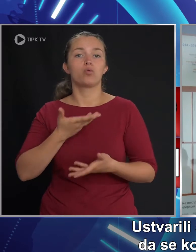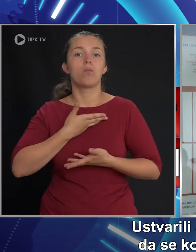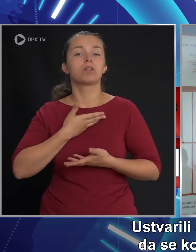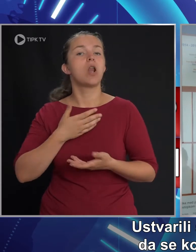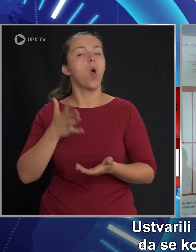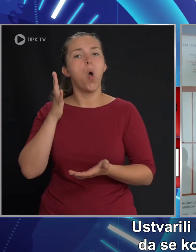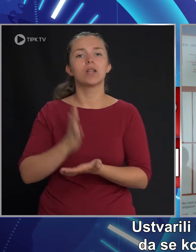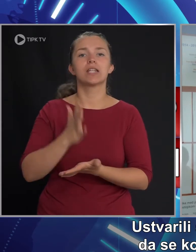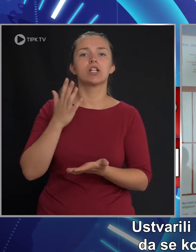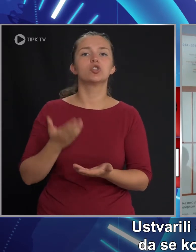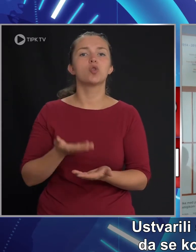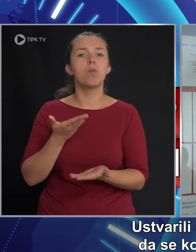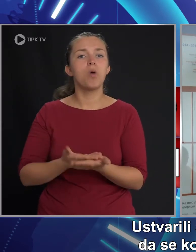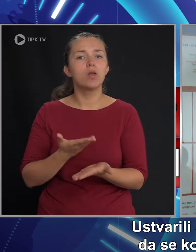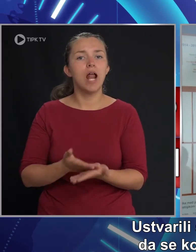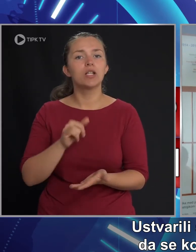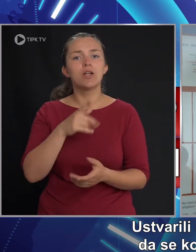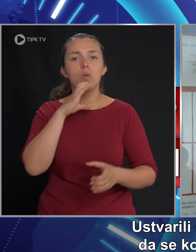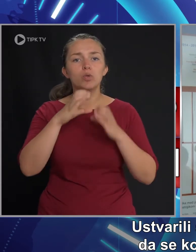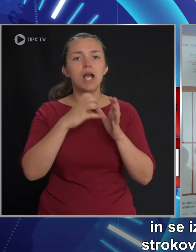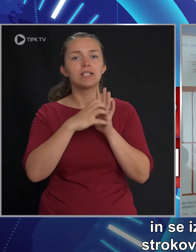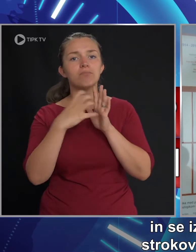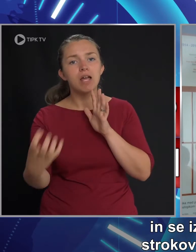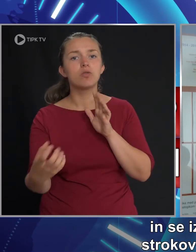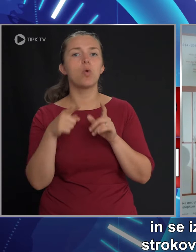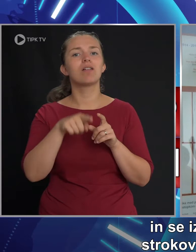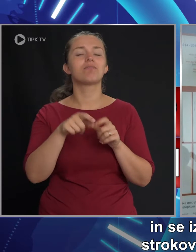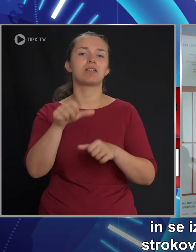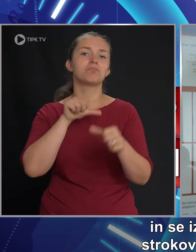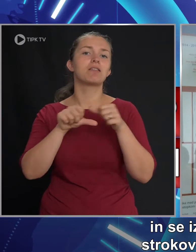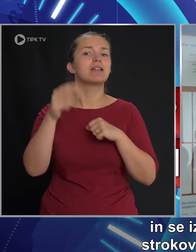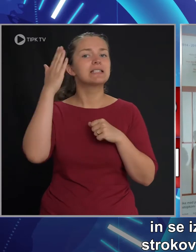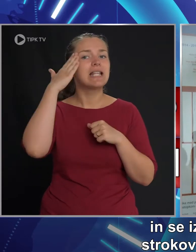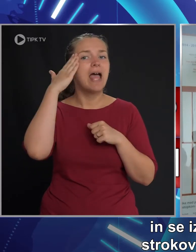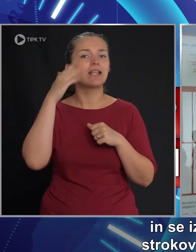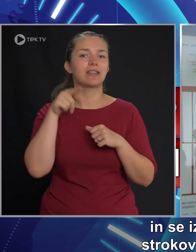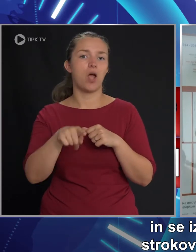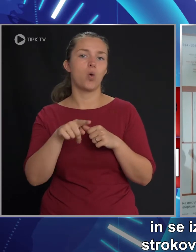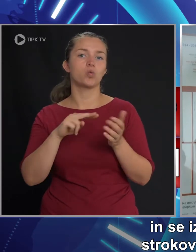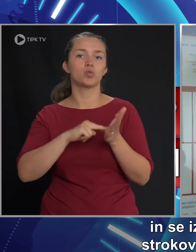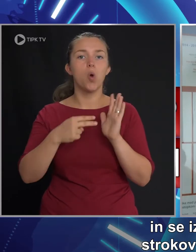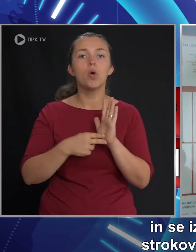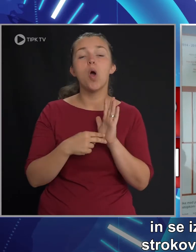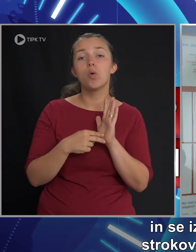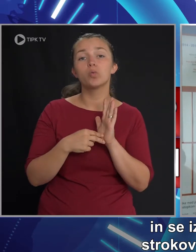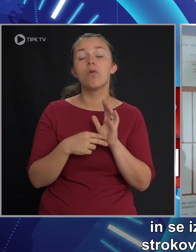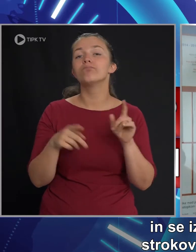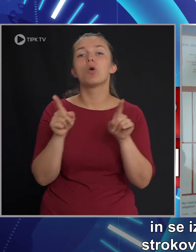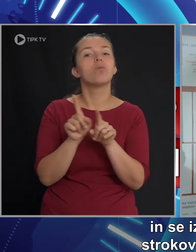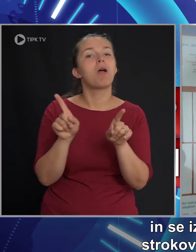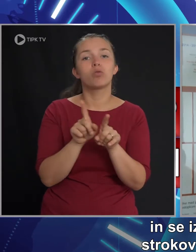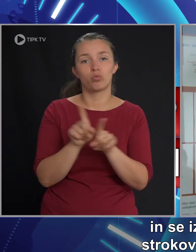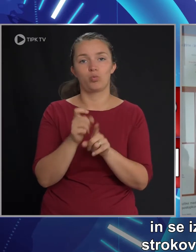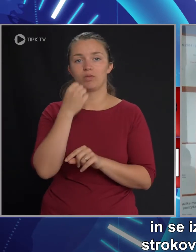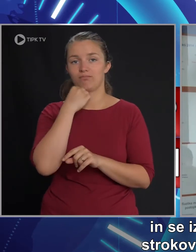uradili odličnu podlogu da komunikacija produži i da razmenu znanja produži kako u profesionalnom